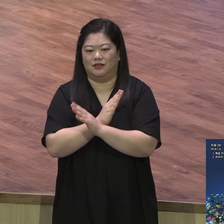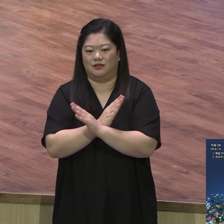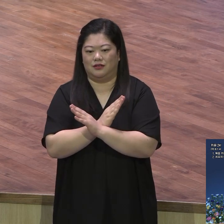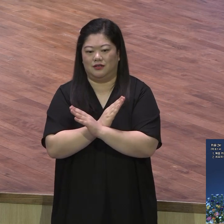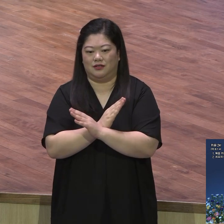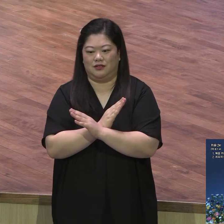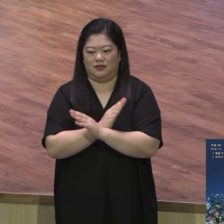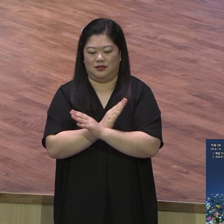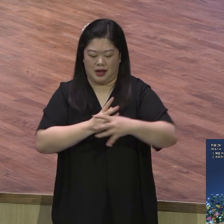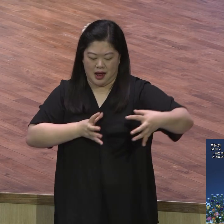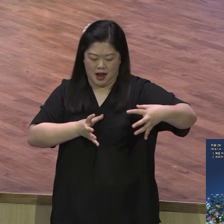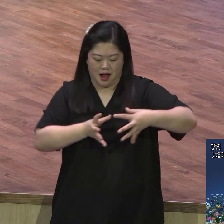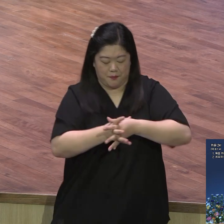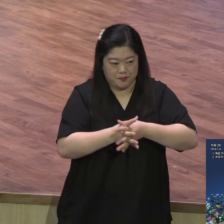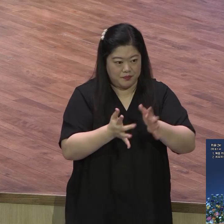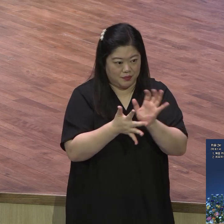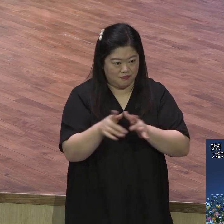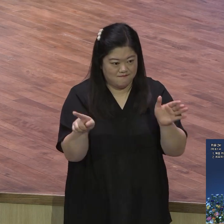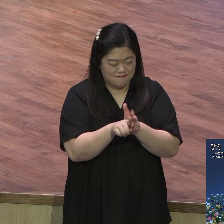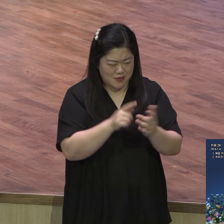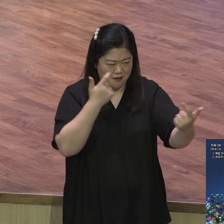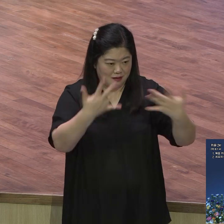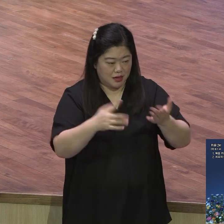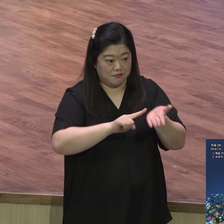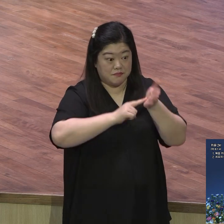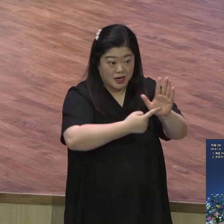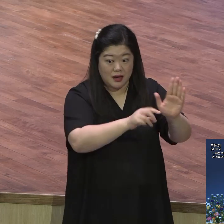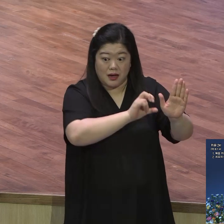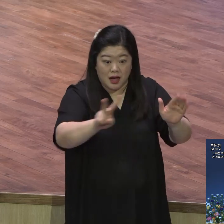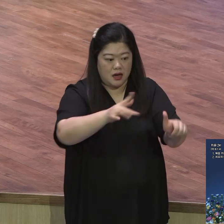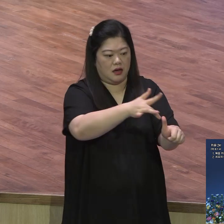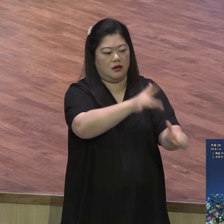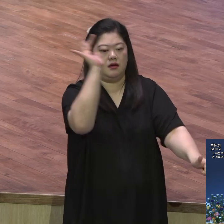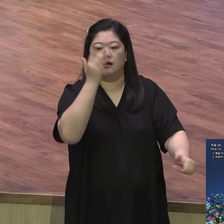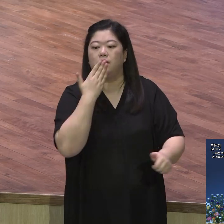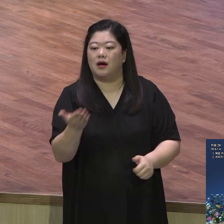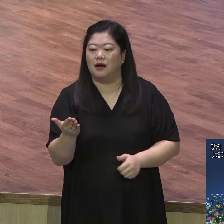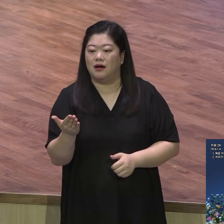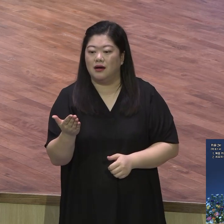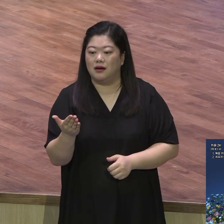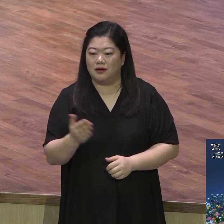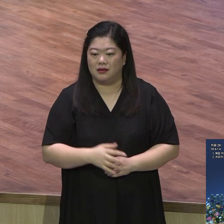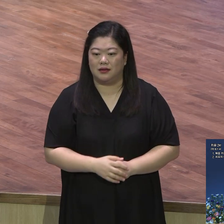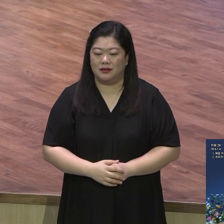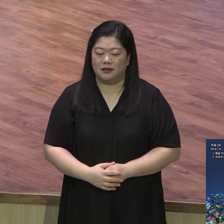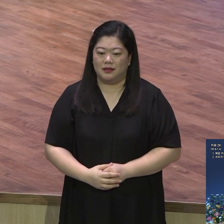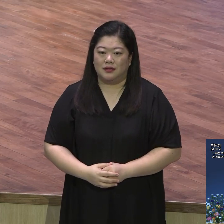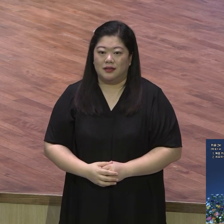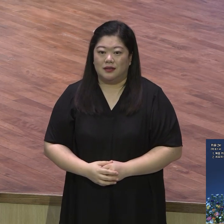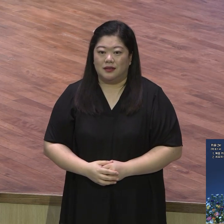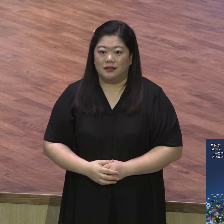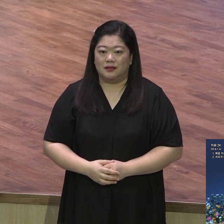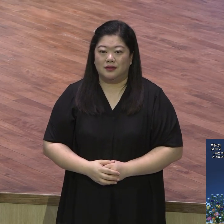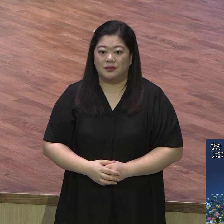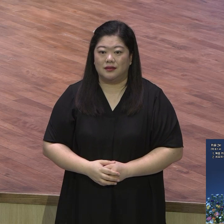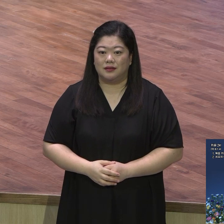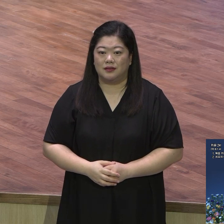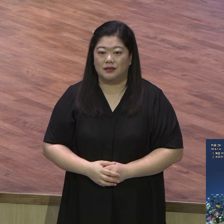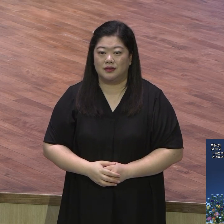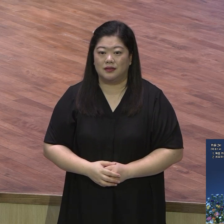달고 예수님은 너 누구냐. 귀신이 그걸 찾아놔요. 그냥 그 사람을 때리지 않으며 도리어 압제했다고 그랬어요. 헛소리하다가